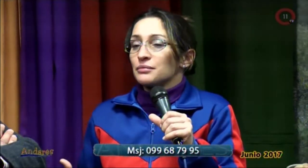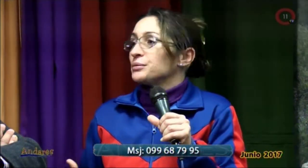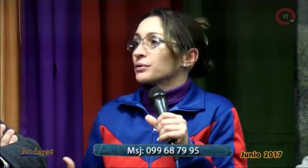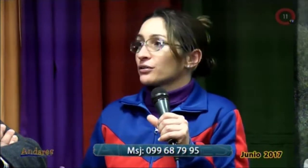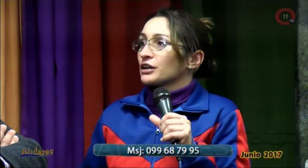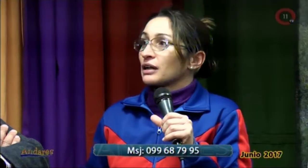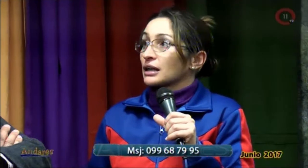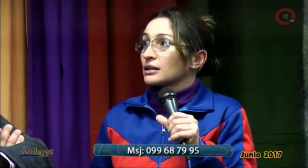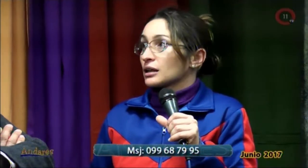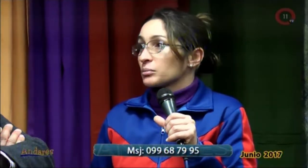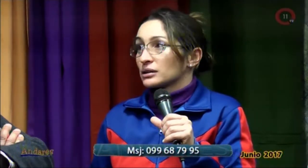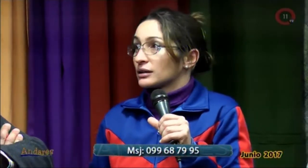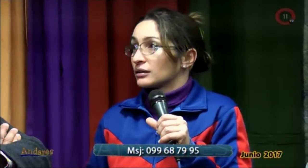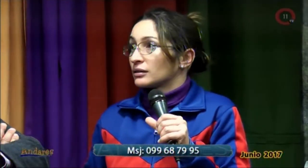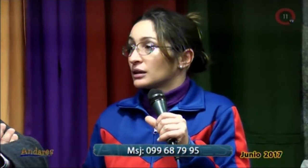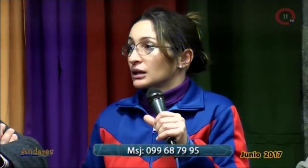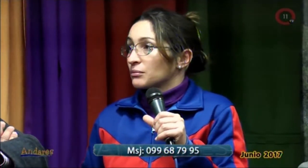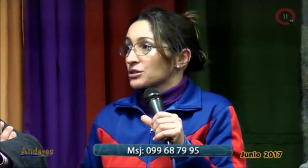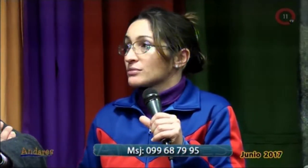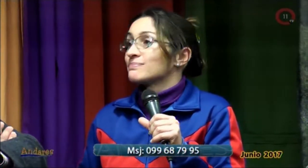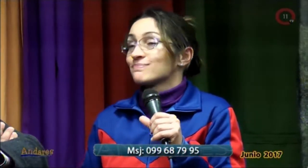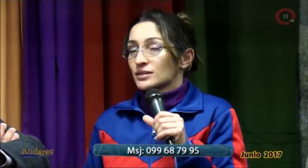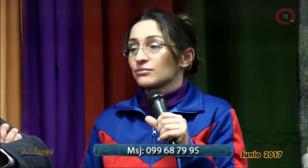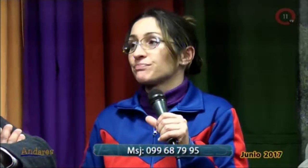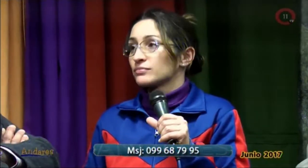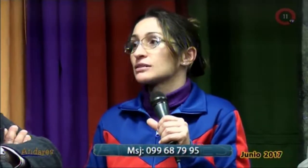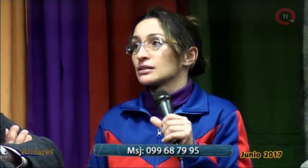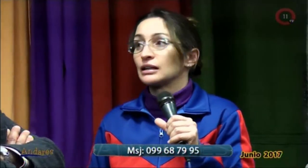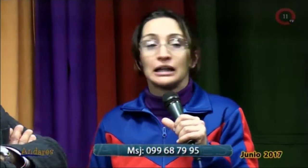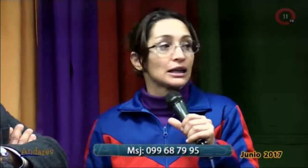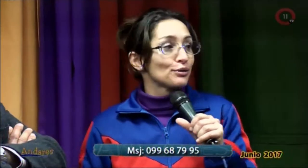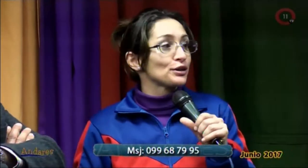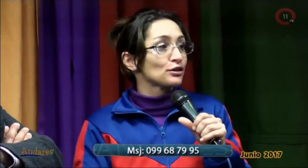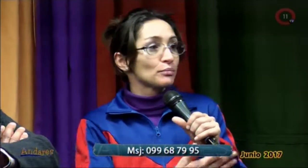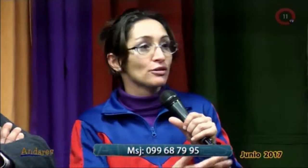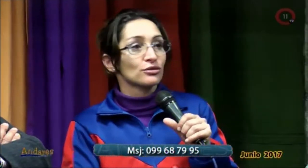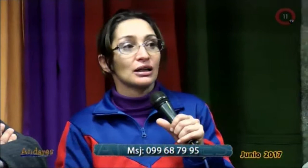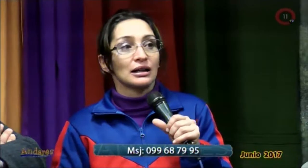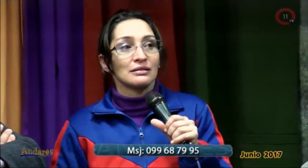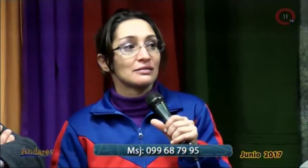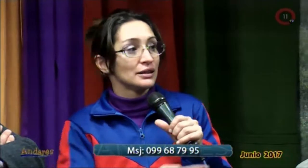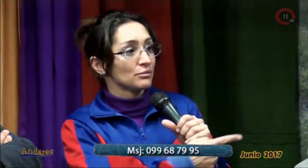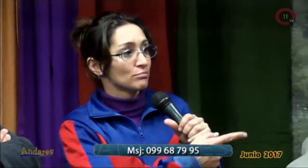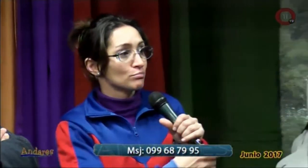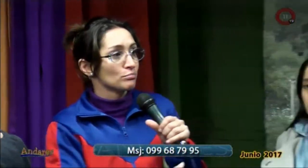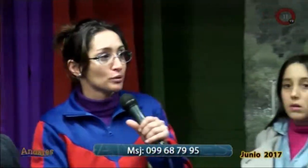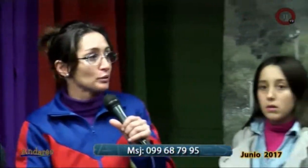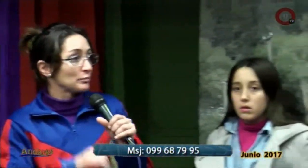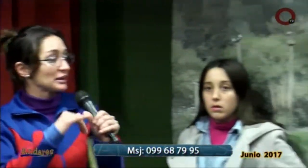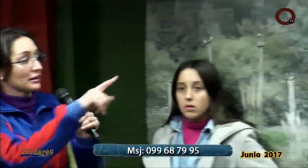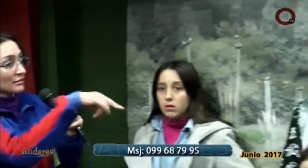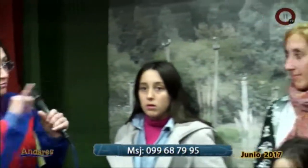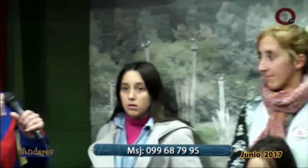el mismo, ¿no? La falta de intérpretes Generalizada Sí Y bueno, y esto le pasó a Cecilio Un